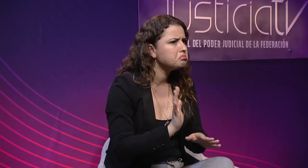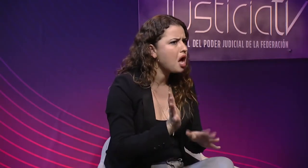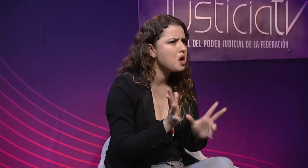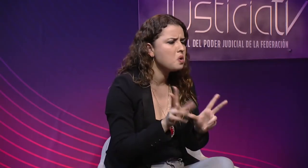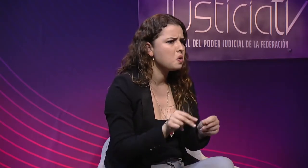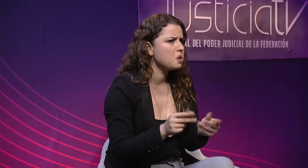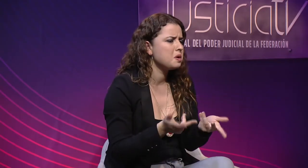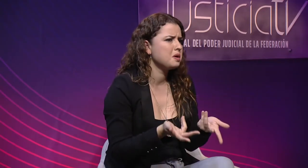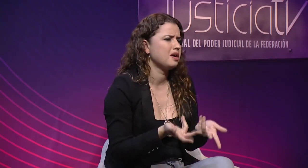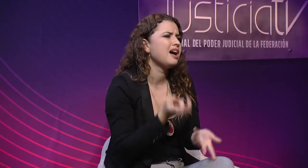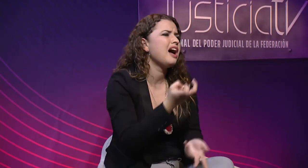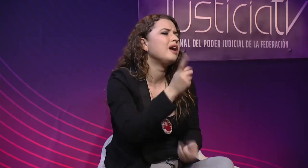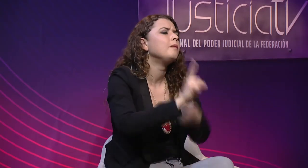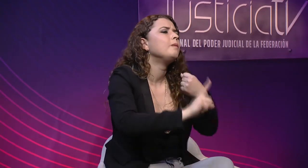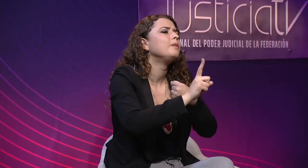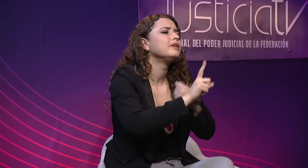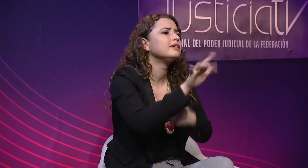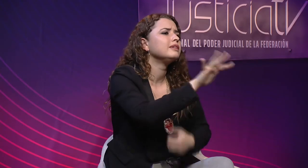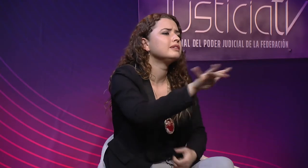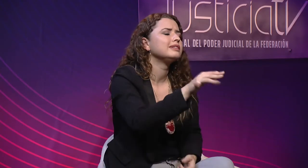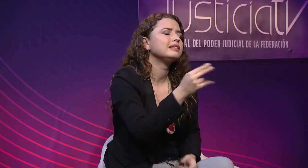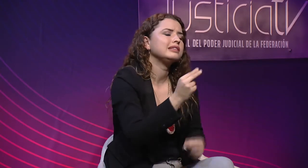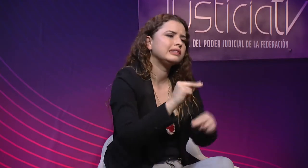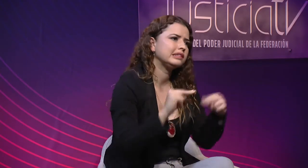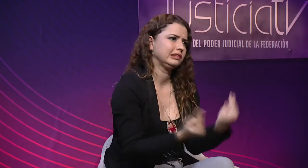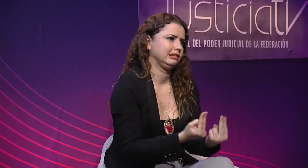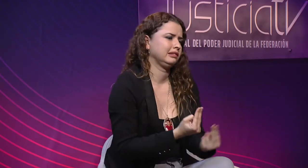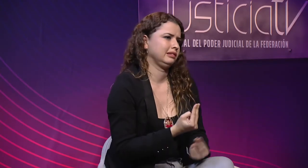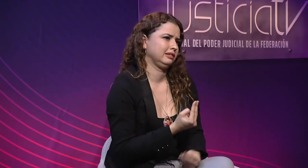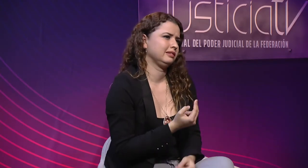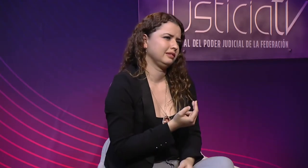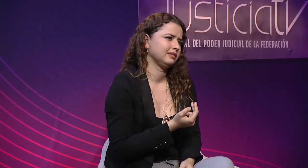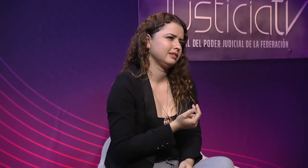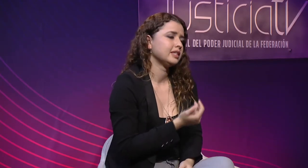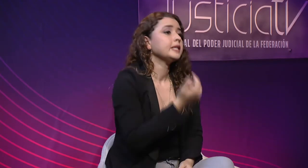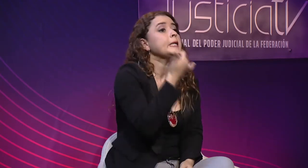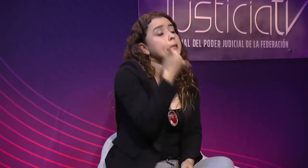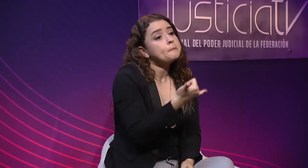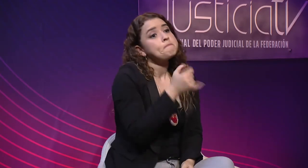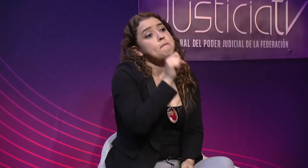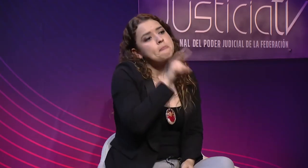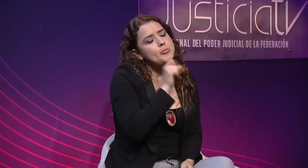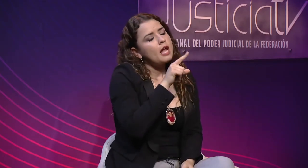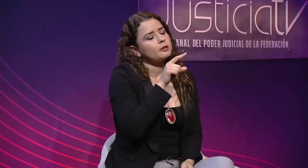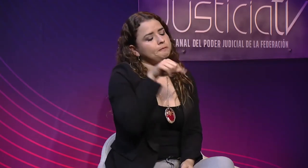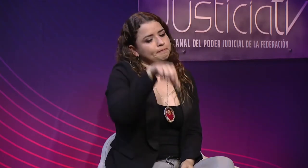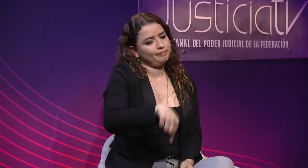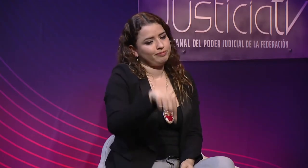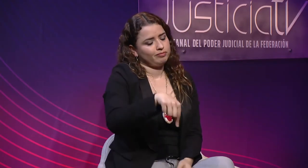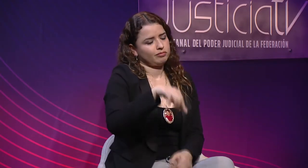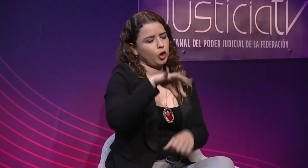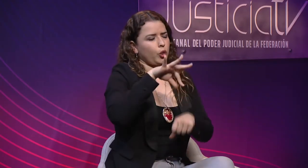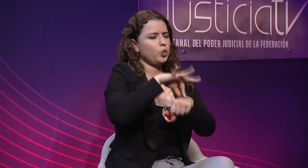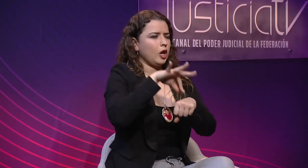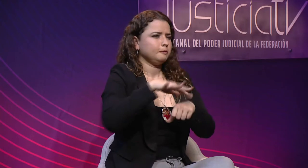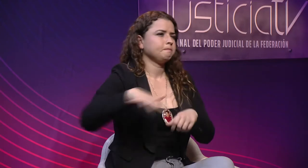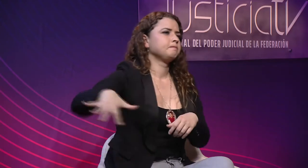otros lugares donde sí hay subtitulaje para todos los programas, pero en México no. Y eso me parece algo que es